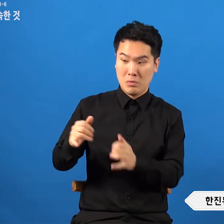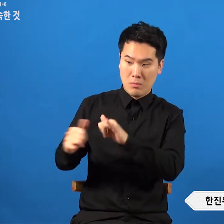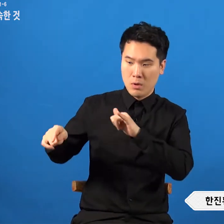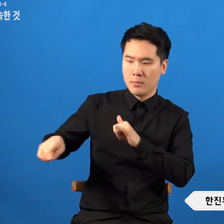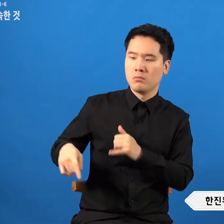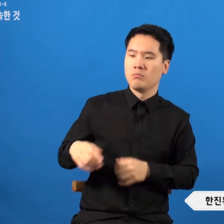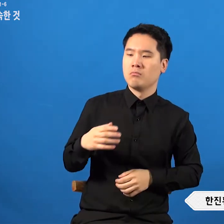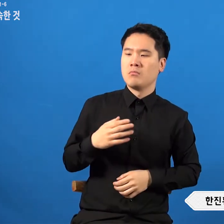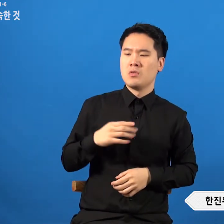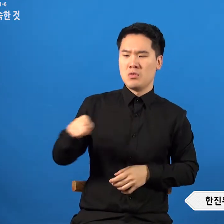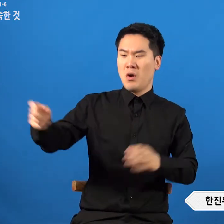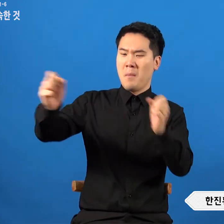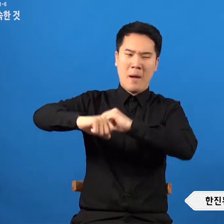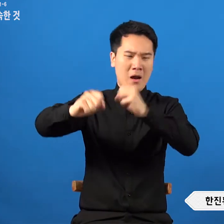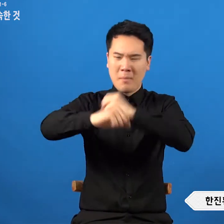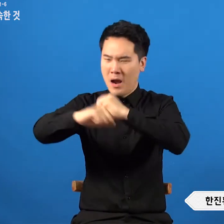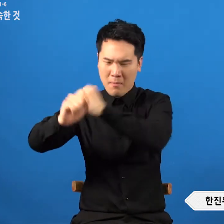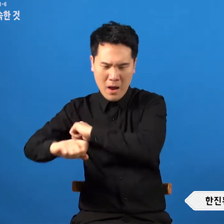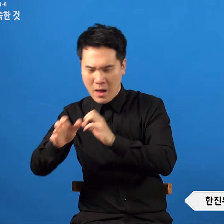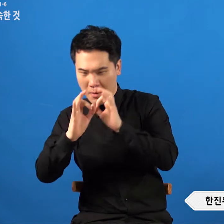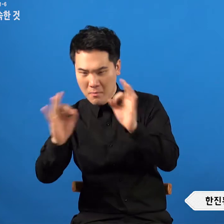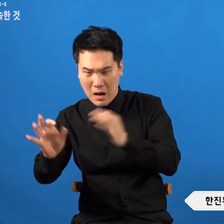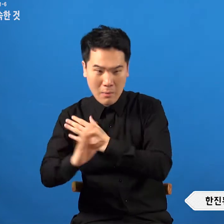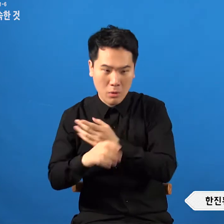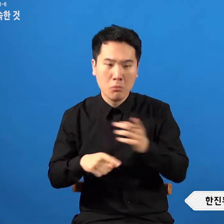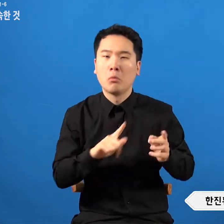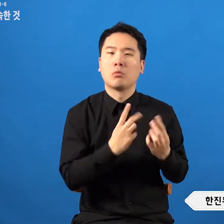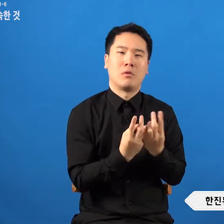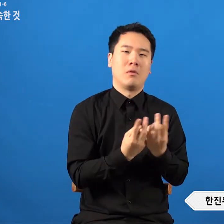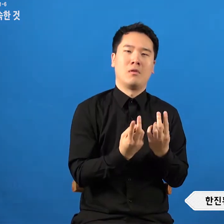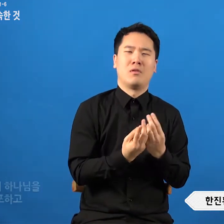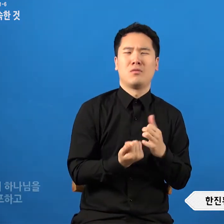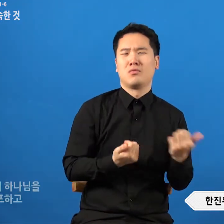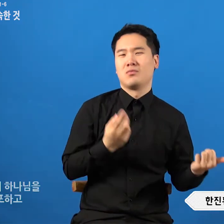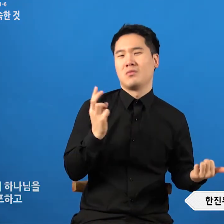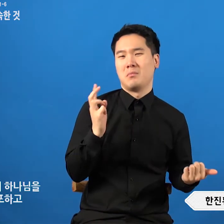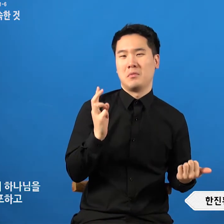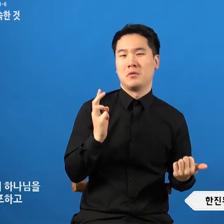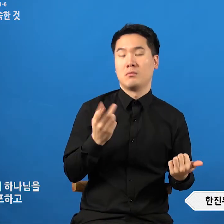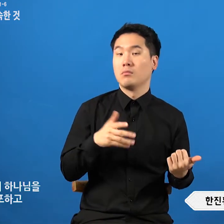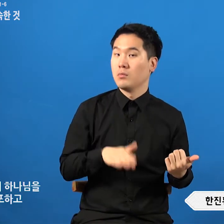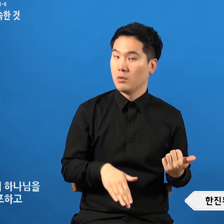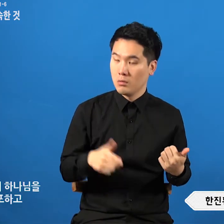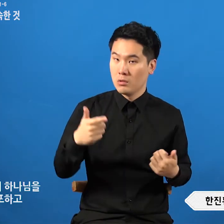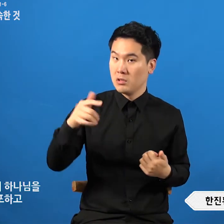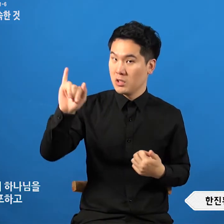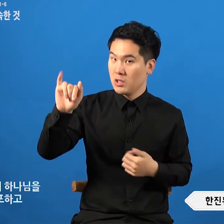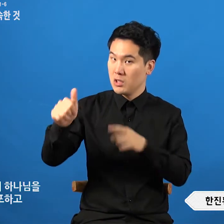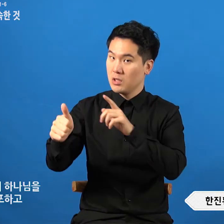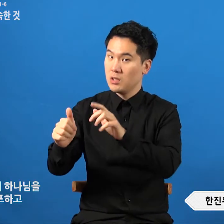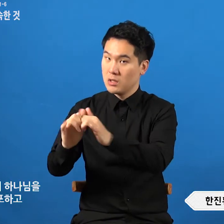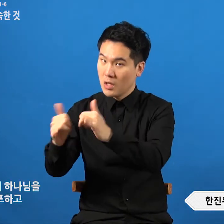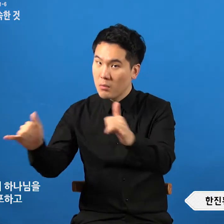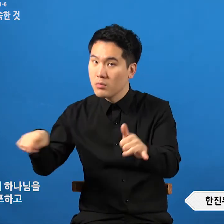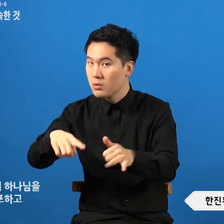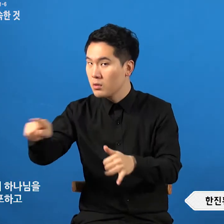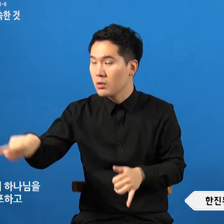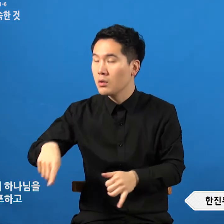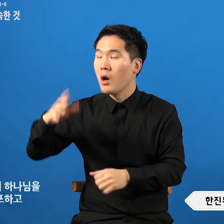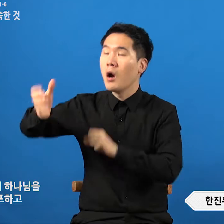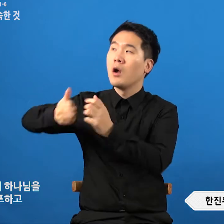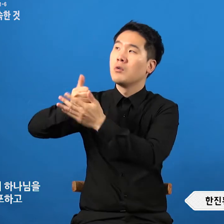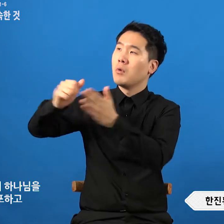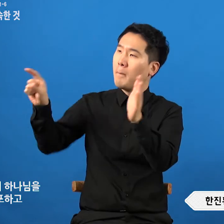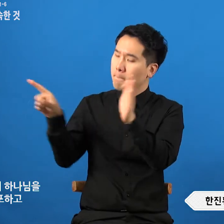그런데 놀라운 일이 일어났습니다. 5절 보면 니느웨 사람들이 하나님을 믿고 금식을